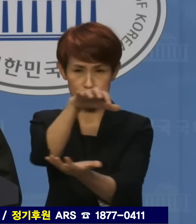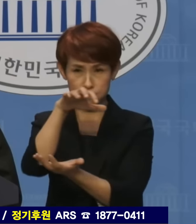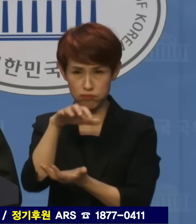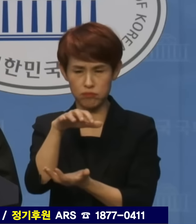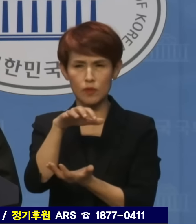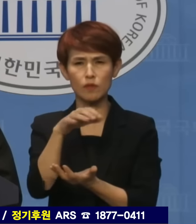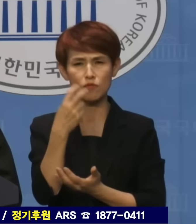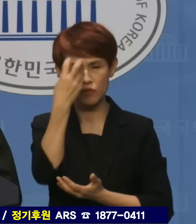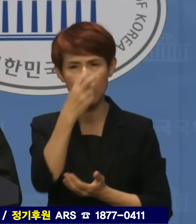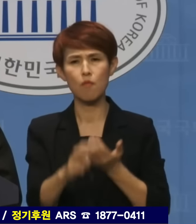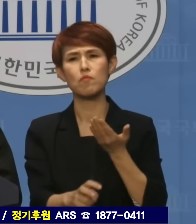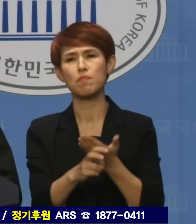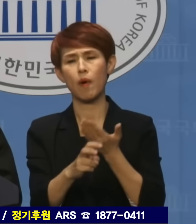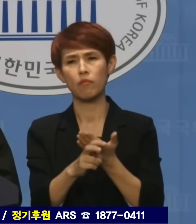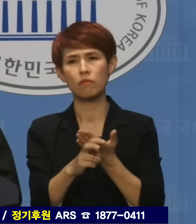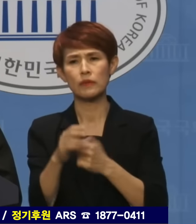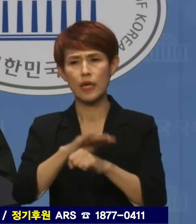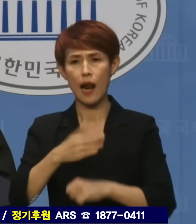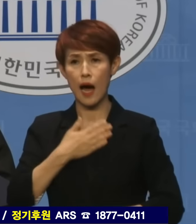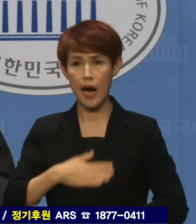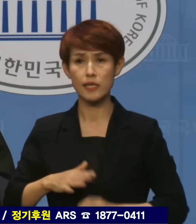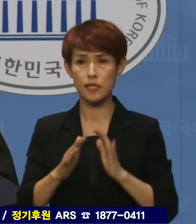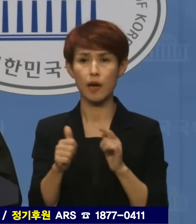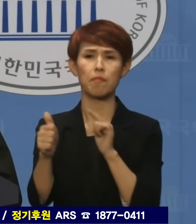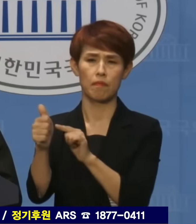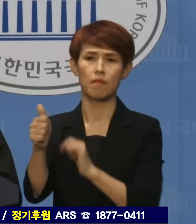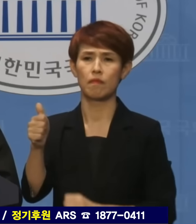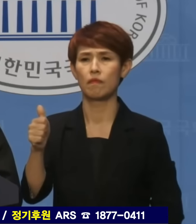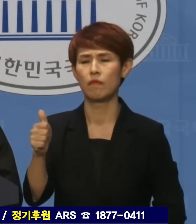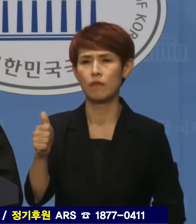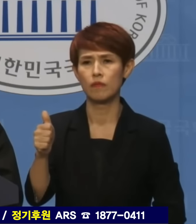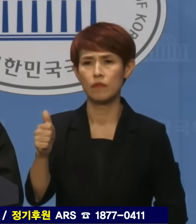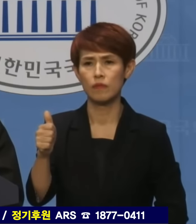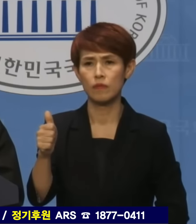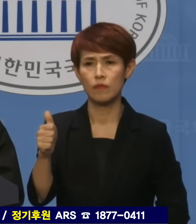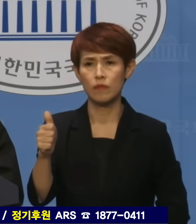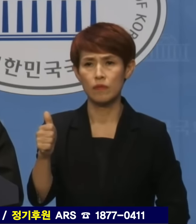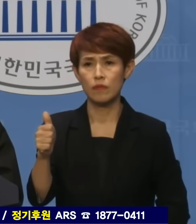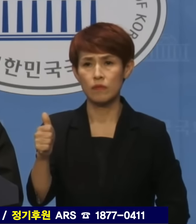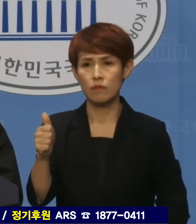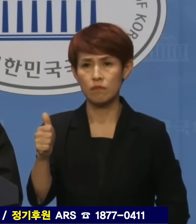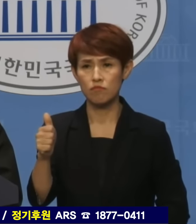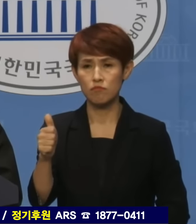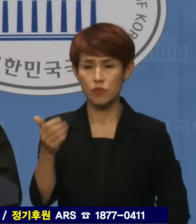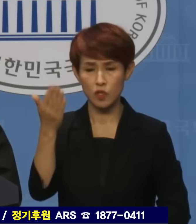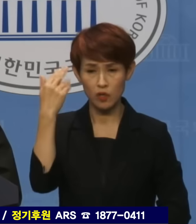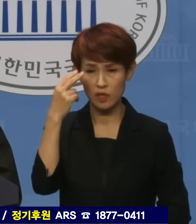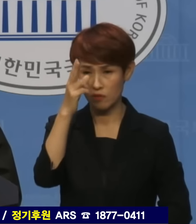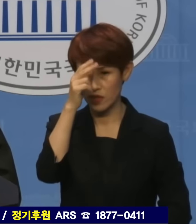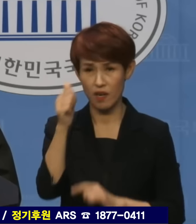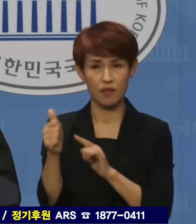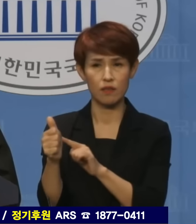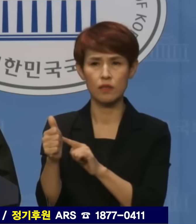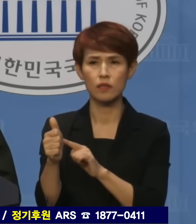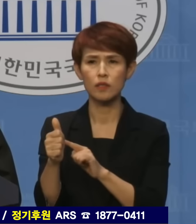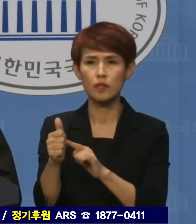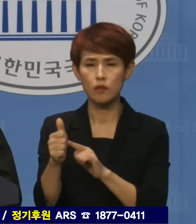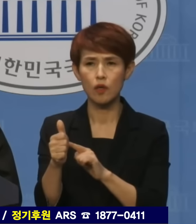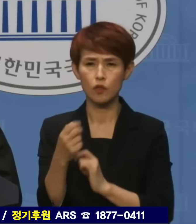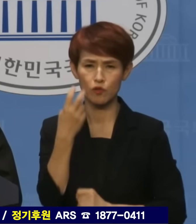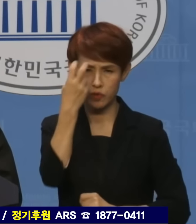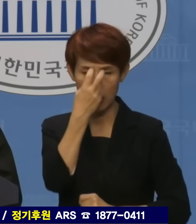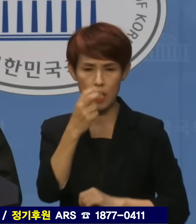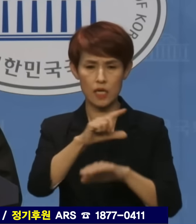수사의 위법성을 누구보다 잘 아는 사람입니다. 이 전직 수사관은 특정한